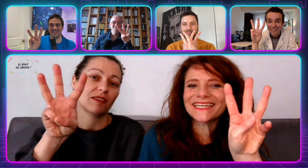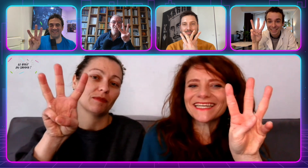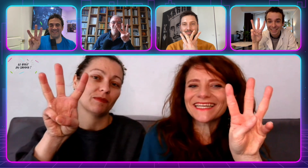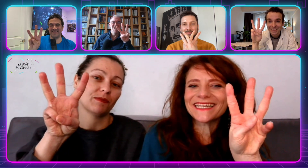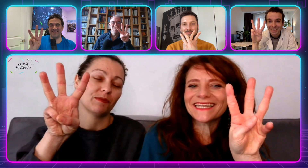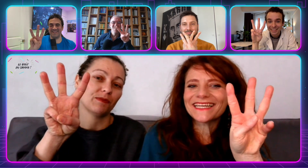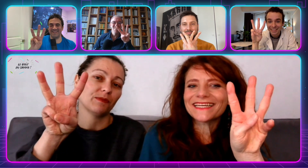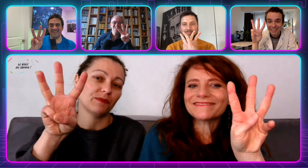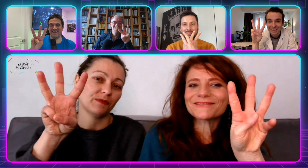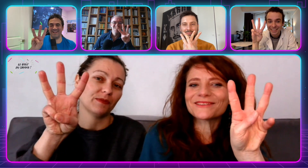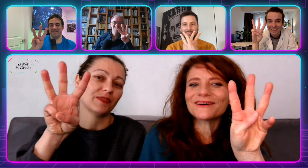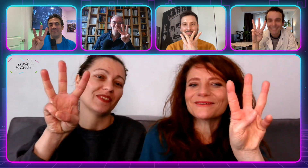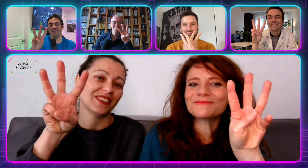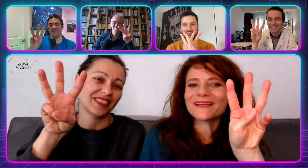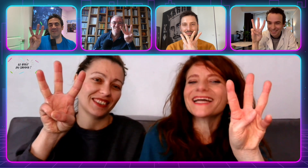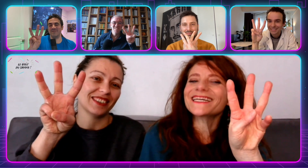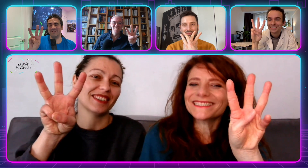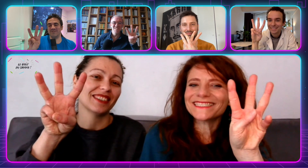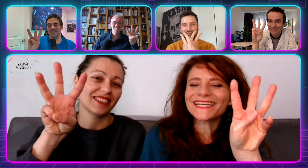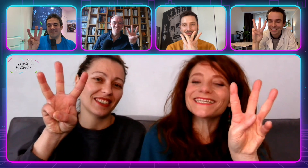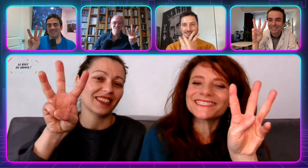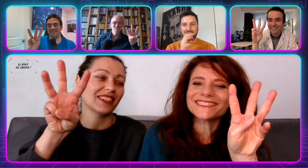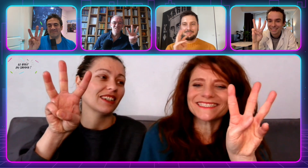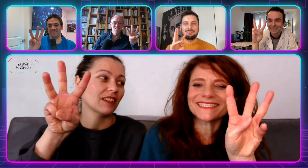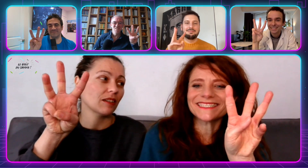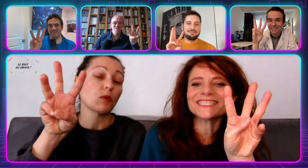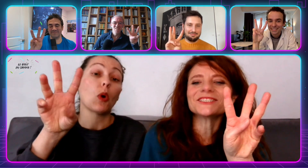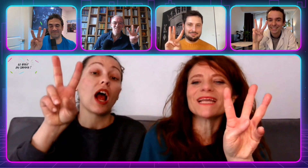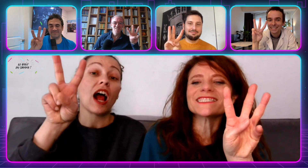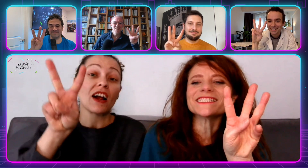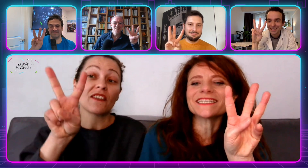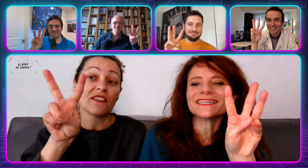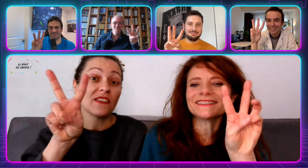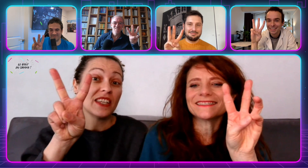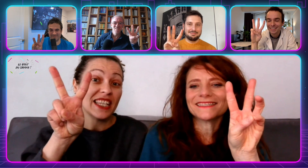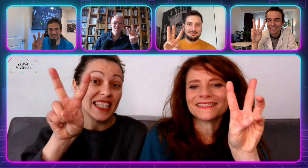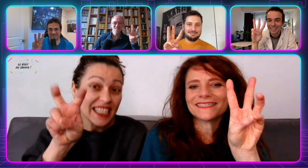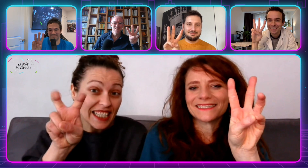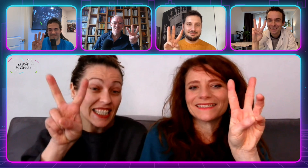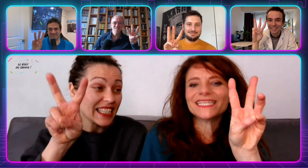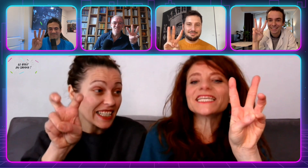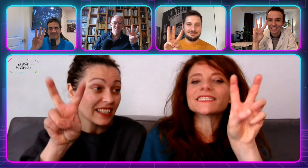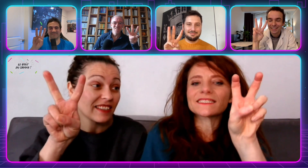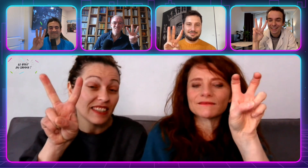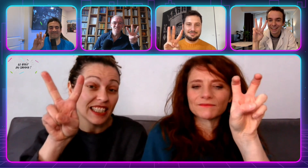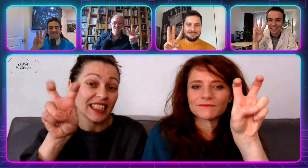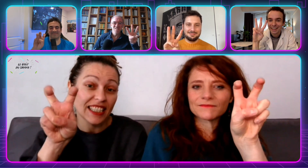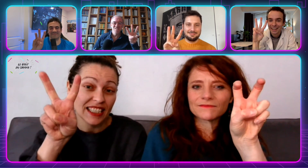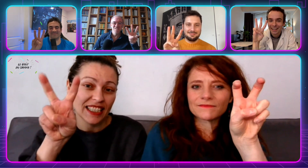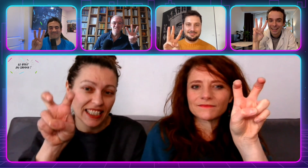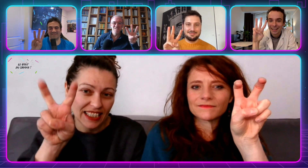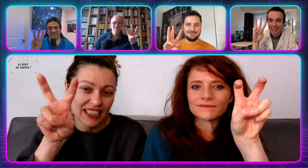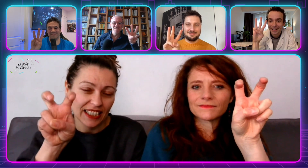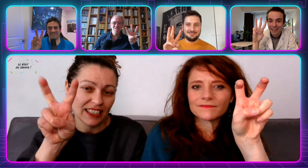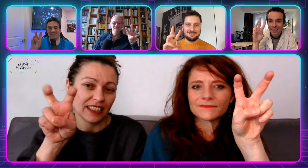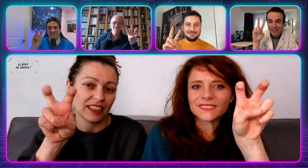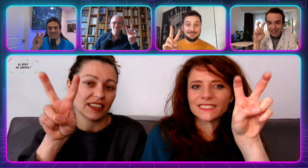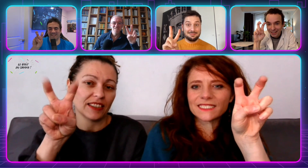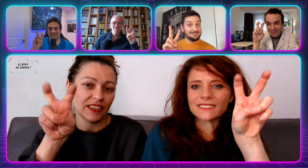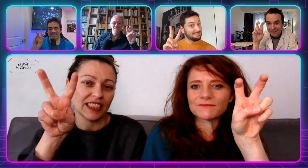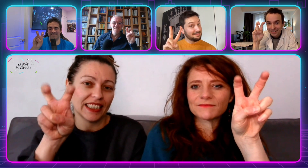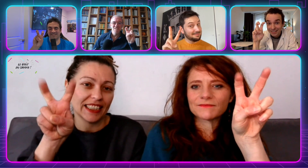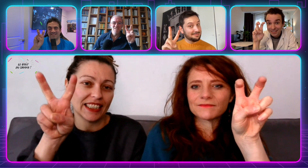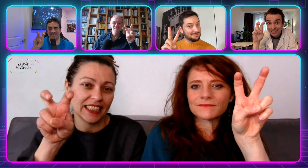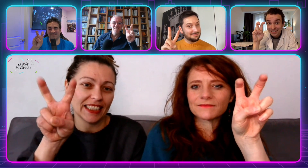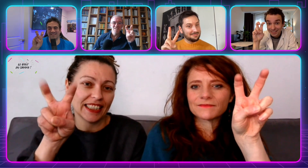W. Ouais. Ah bah oui, ce Genre qui est le- logique Hey, aussi. hey, c'est facile, ça. X.